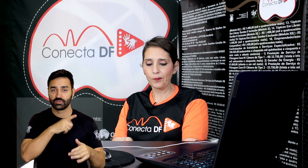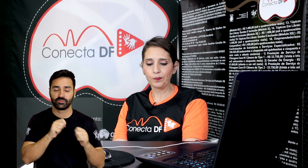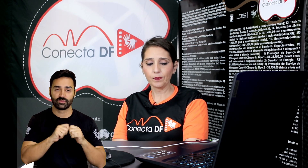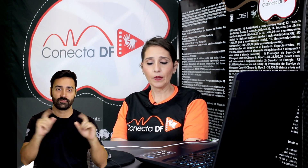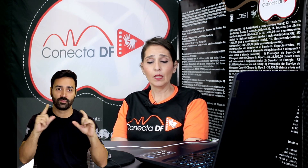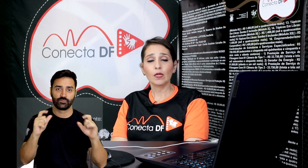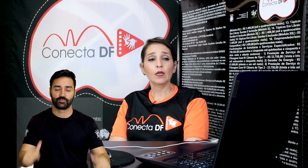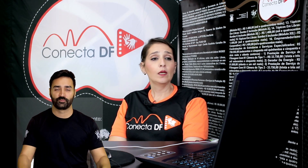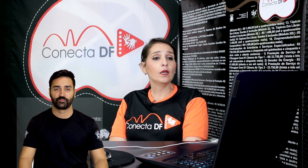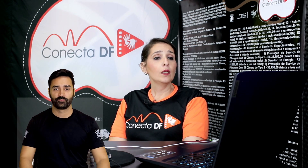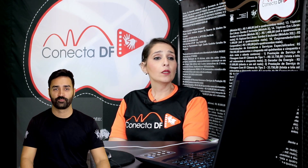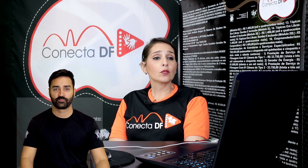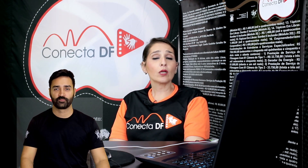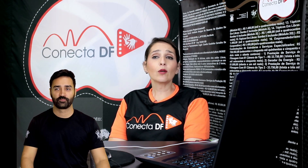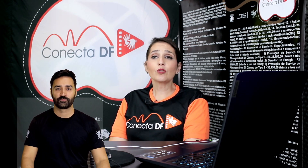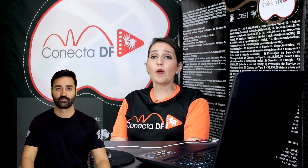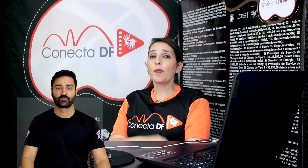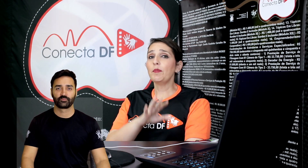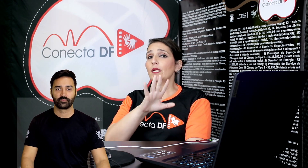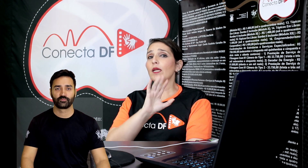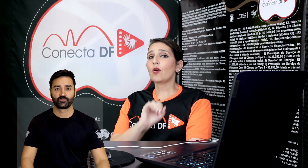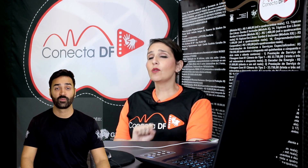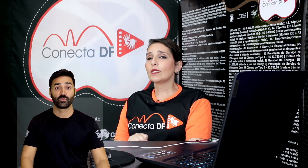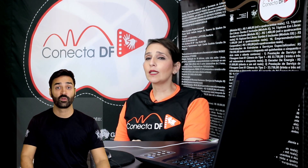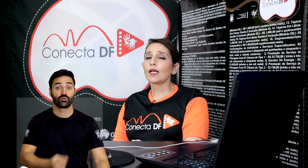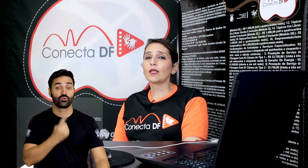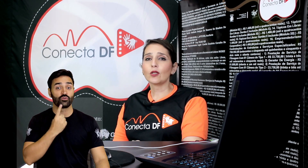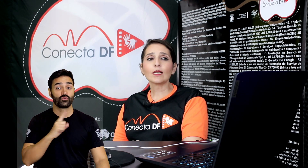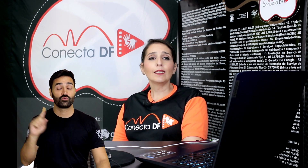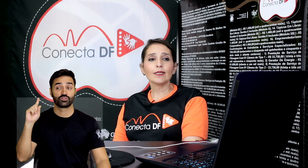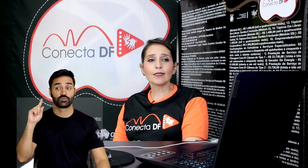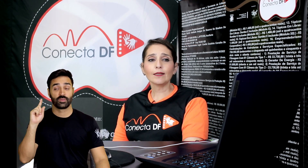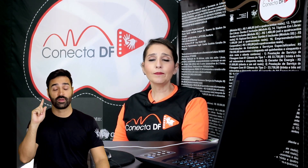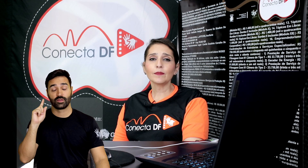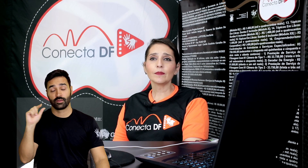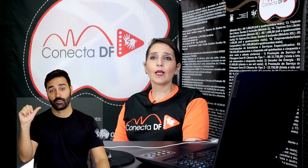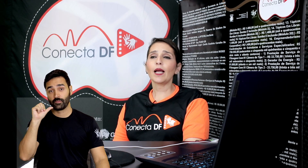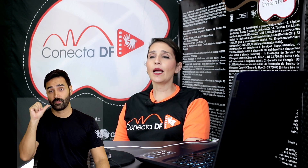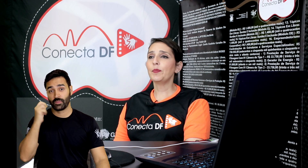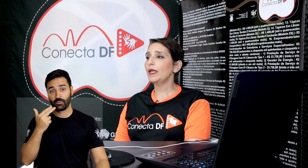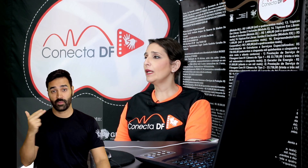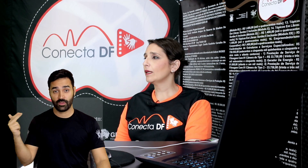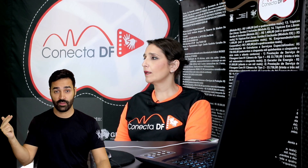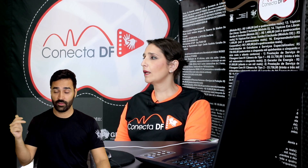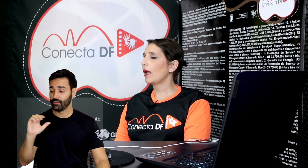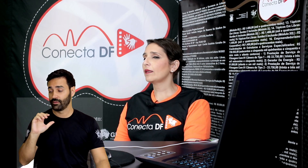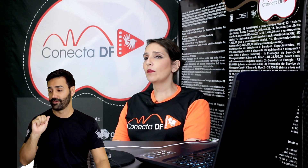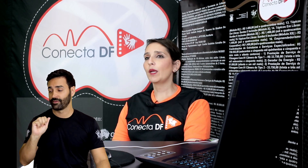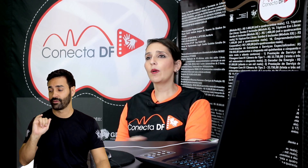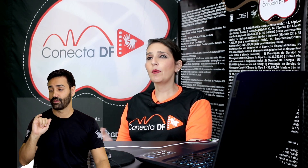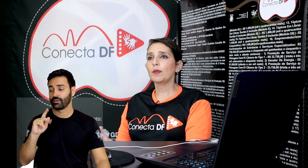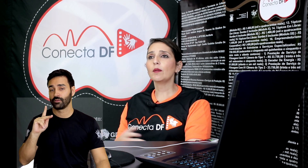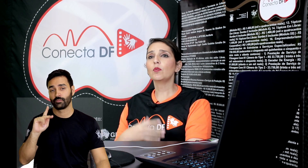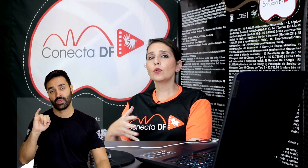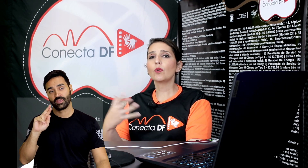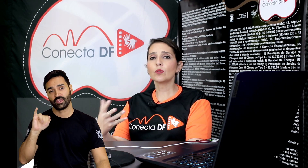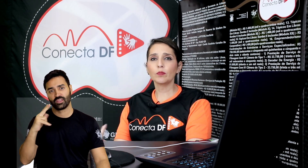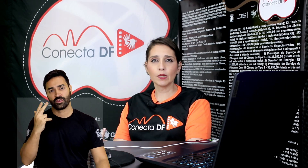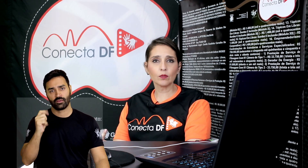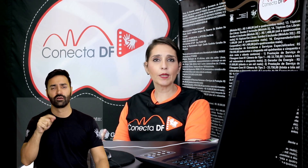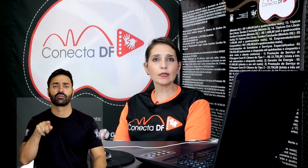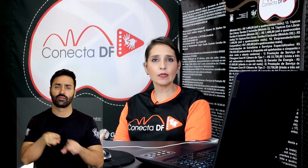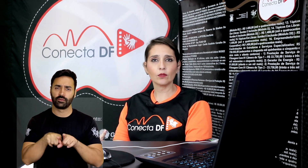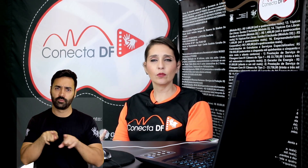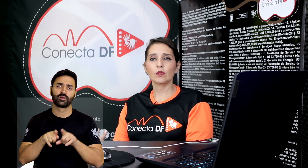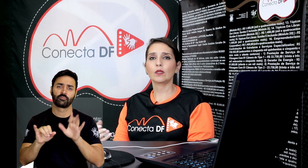legal. Nossa última bebida que consta aqui na nossa lista, a caipirinha, que é também uma bebida muito